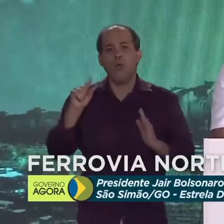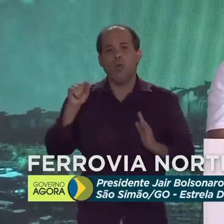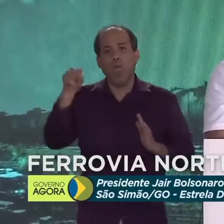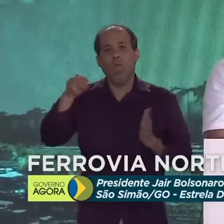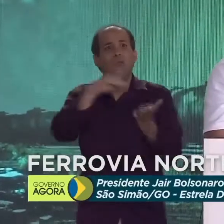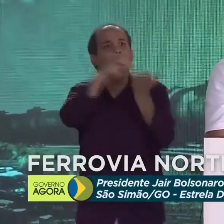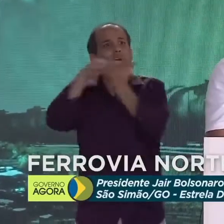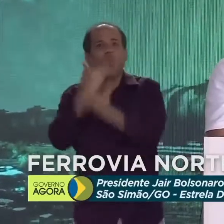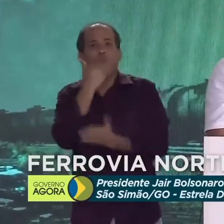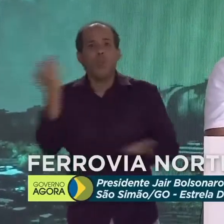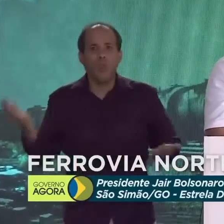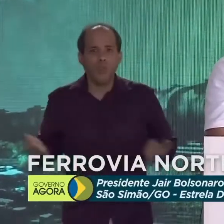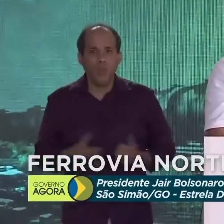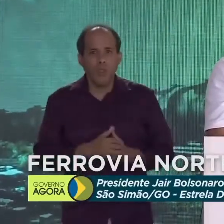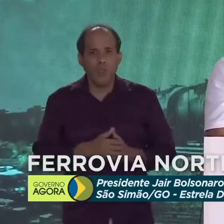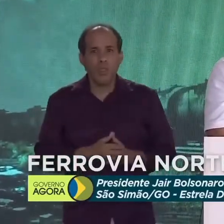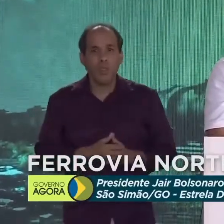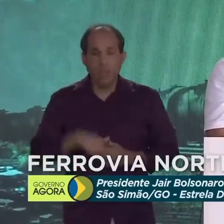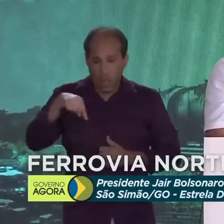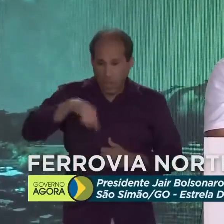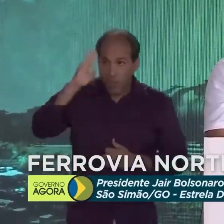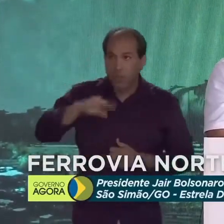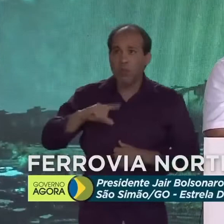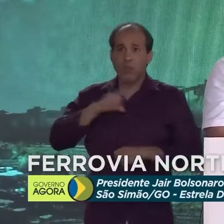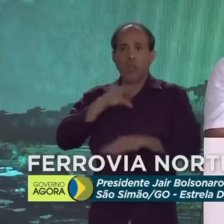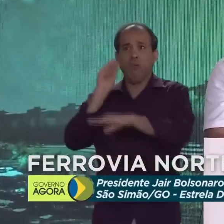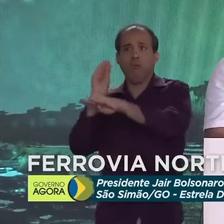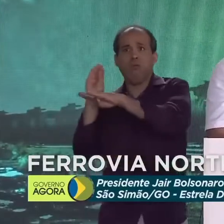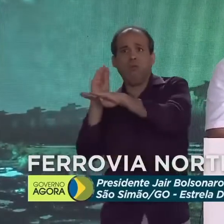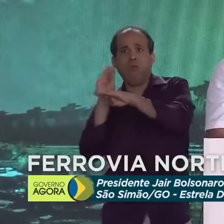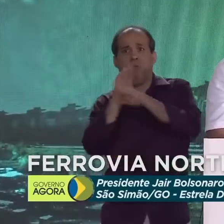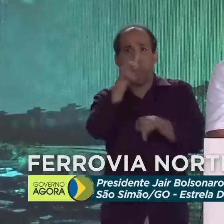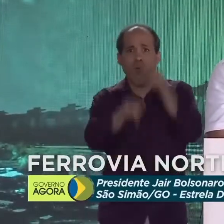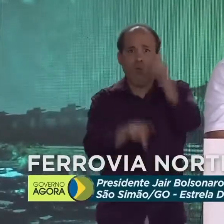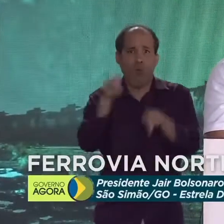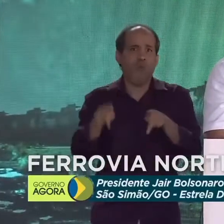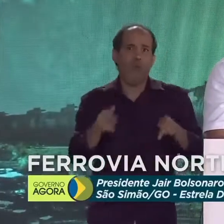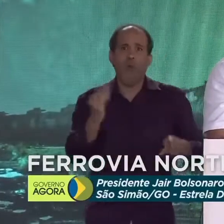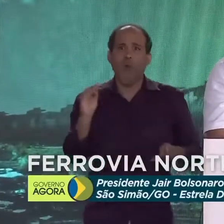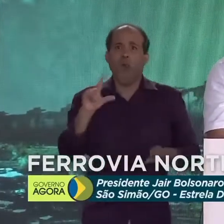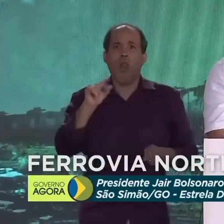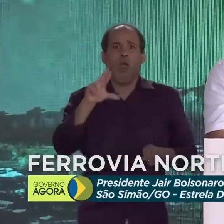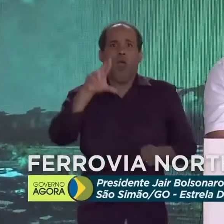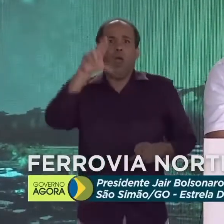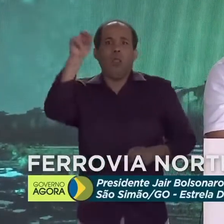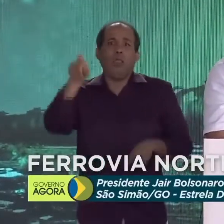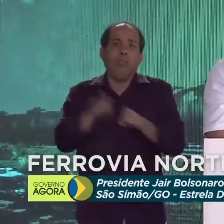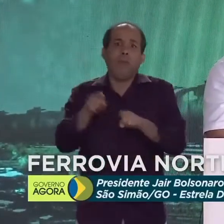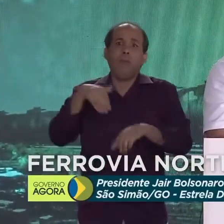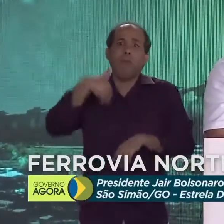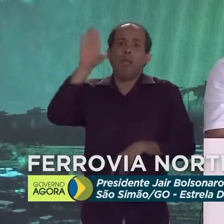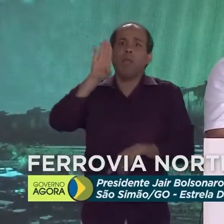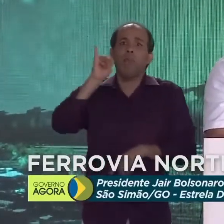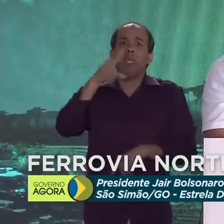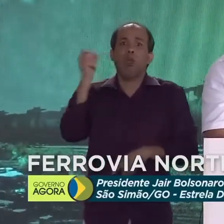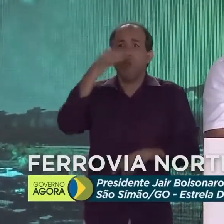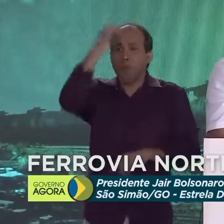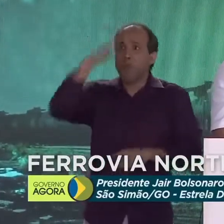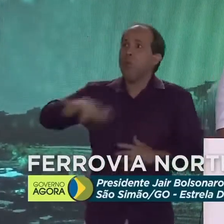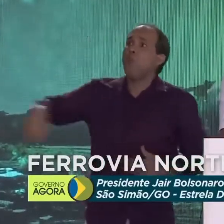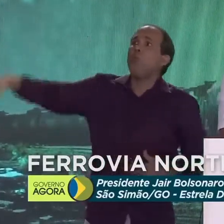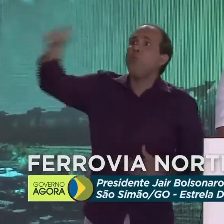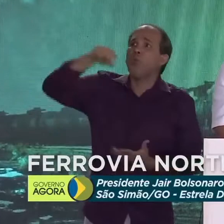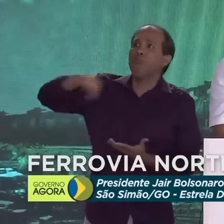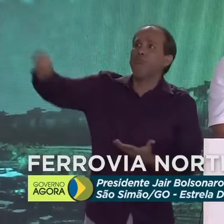desabastecimento. O Brasil alimenta o seu povo, obviamente, e mais de 1 bilhão de pessoas ao redor